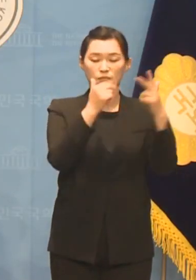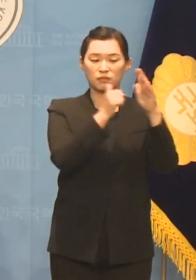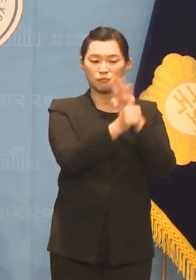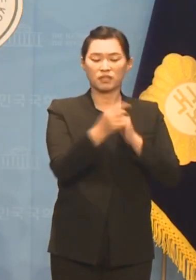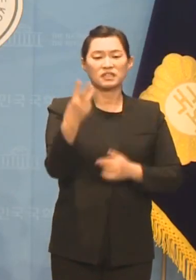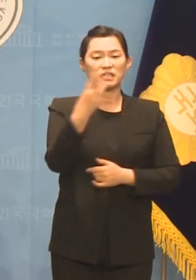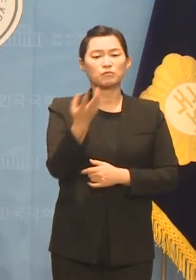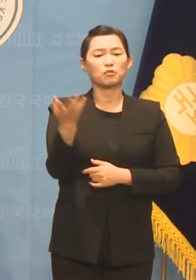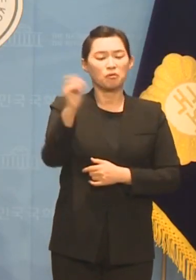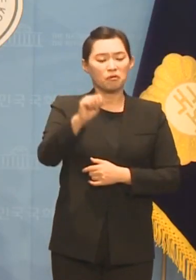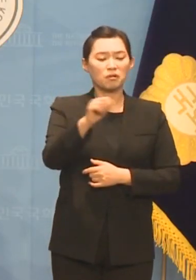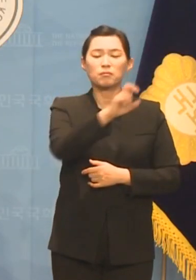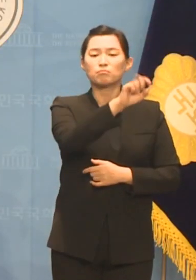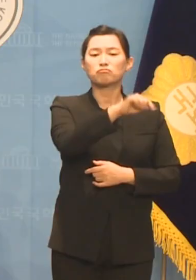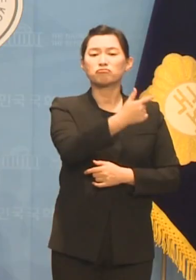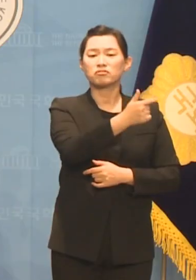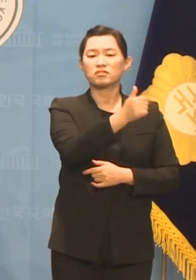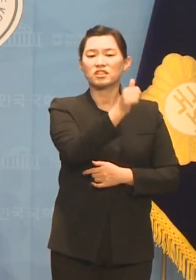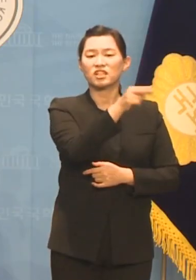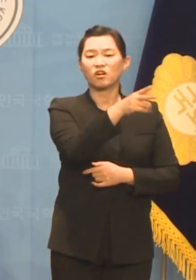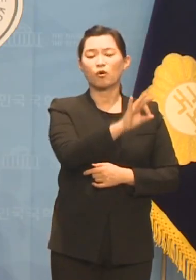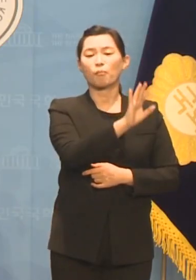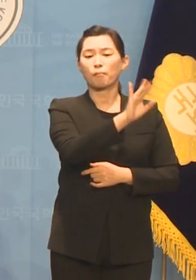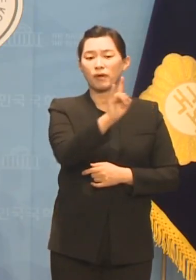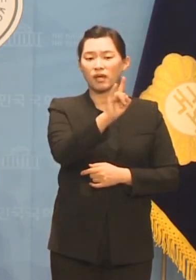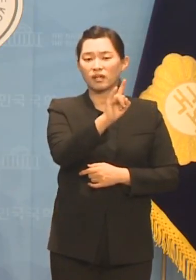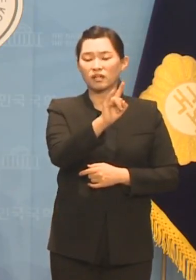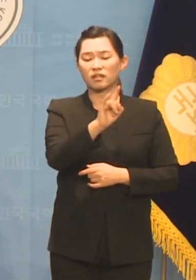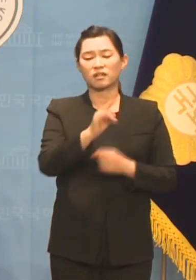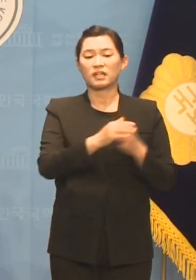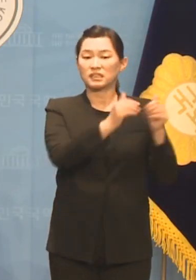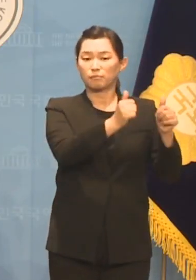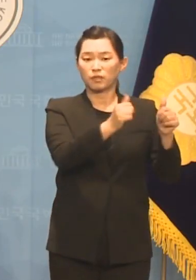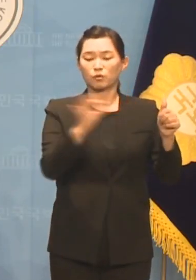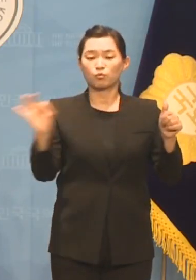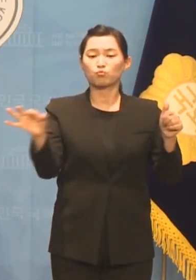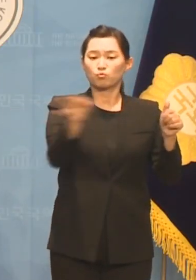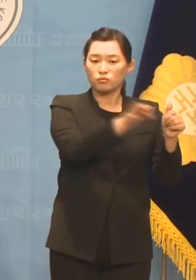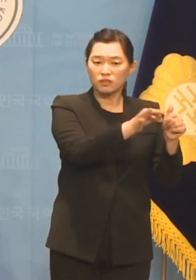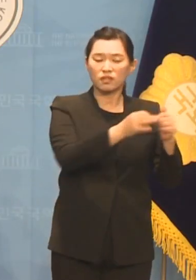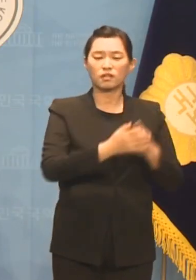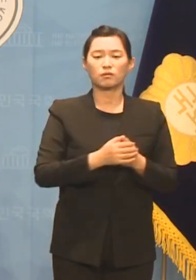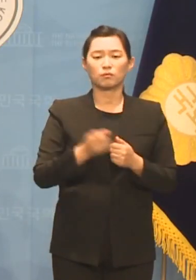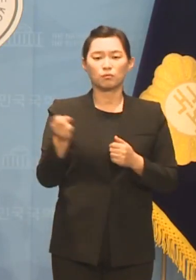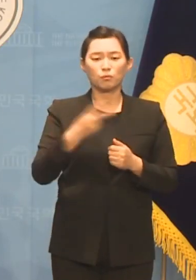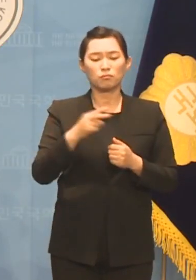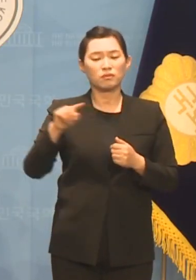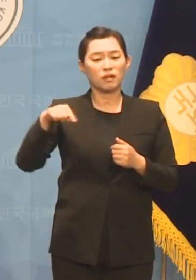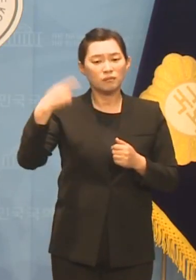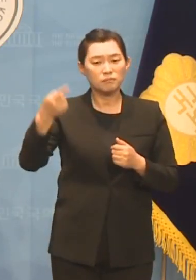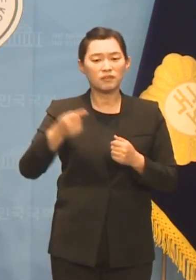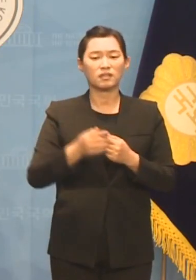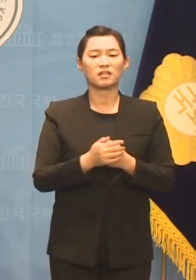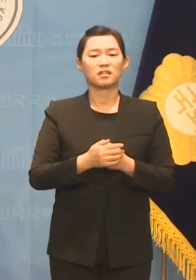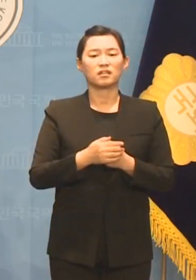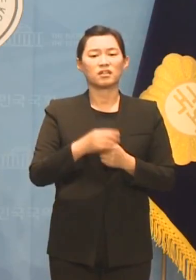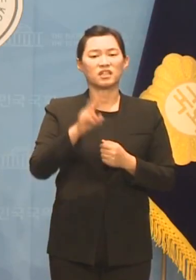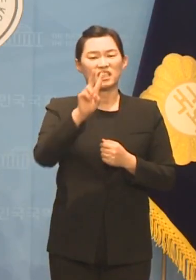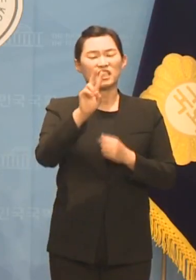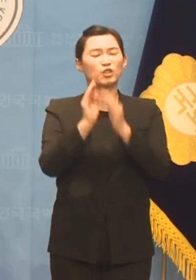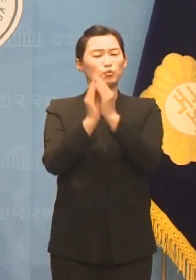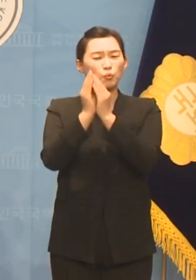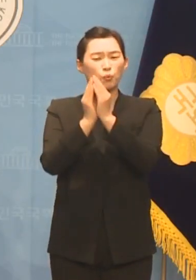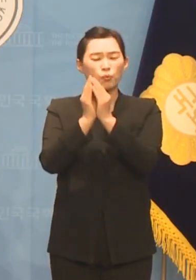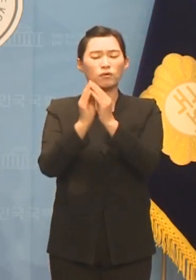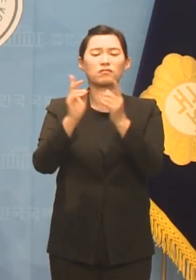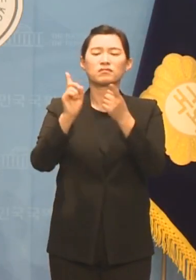3천억을 문영배 헌법재판소 재판관에게 줬다. 그리고 바로 직후에 또 2조 원에